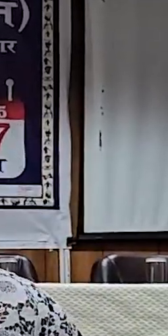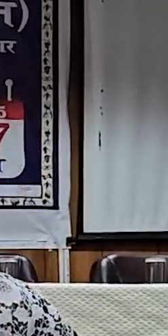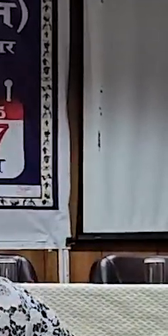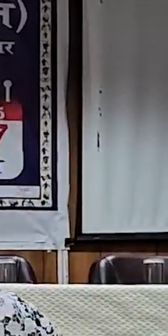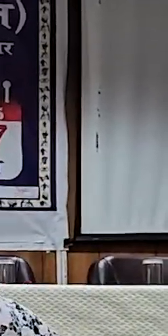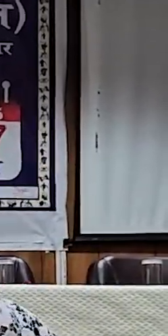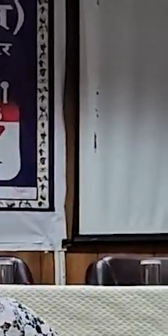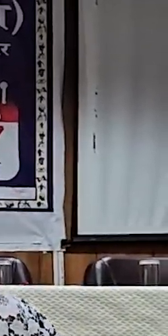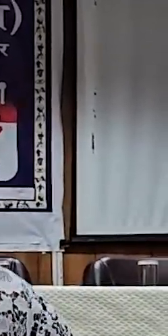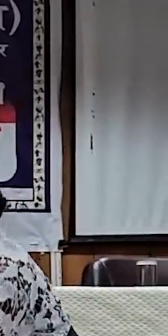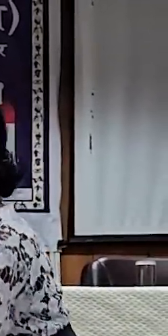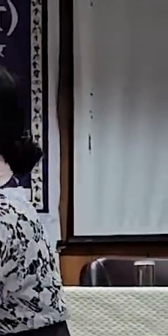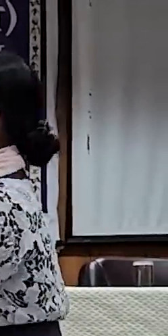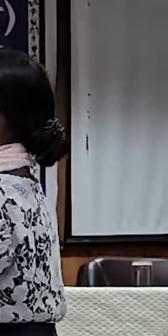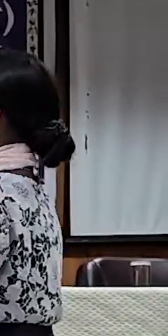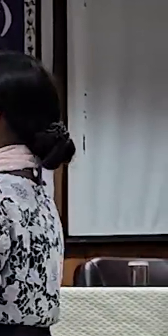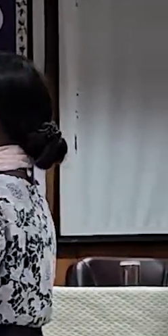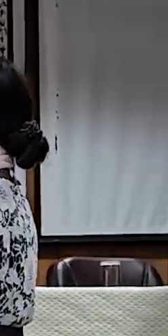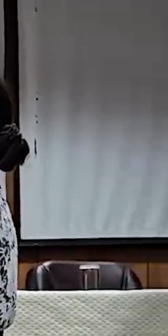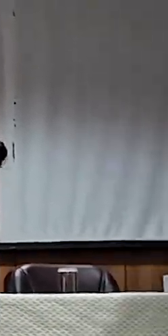शाबाश हेलन, शाबाश।